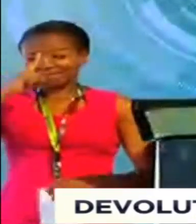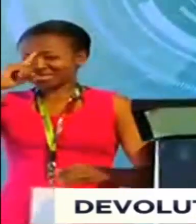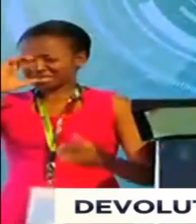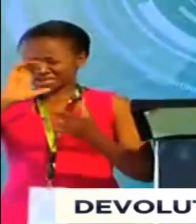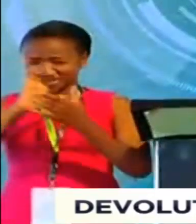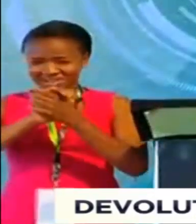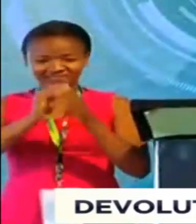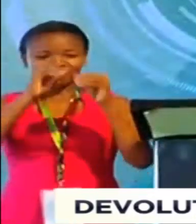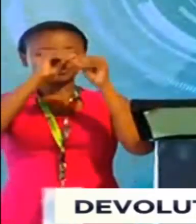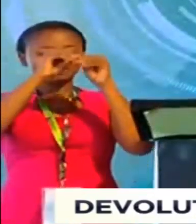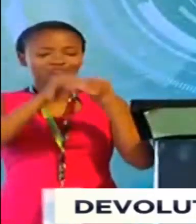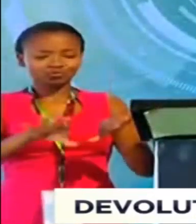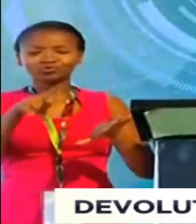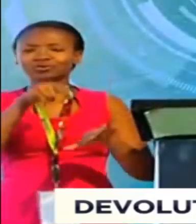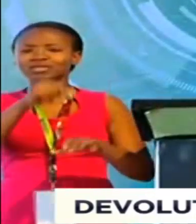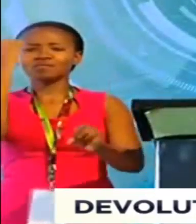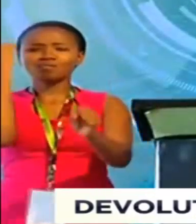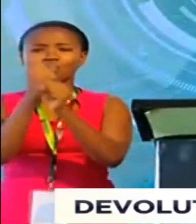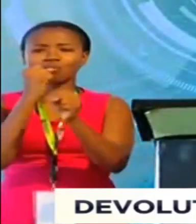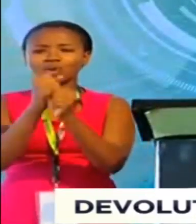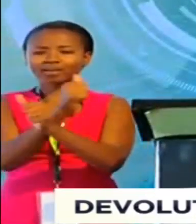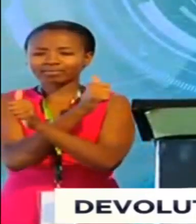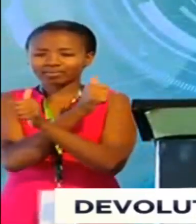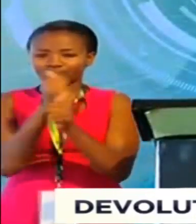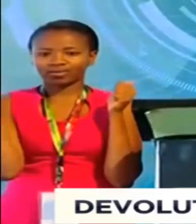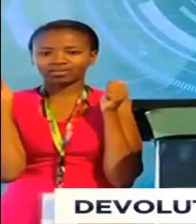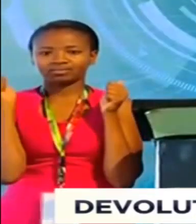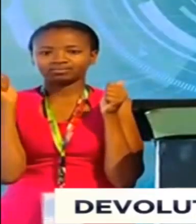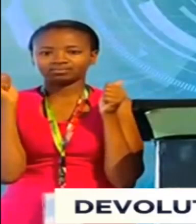kwamba devolution is working.